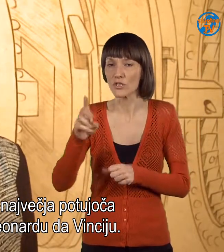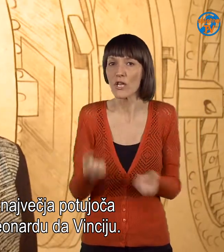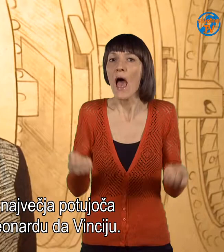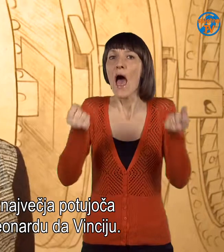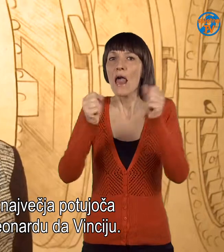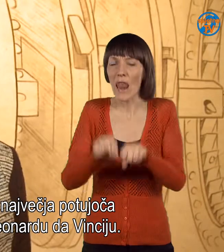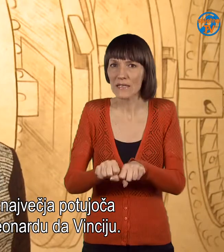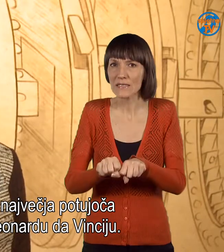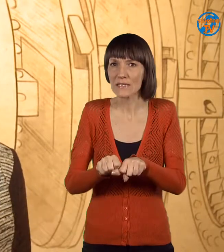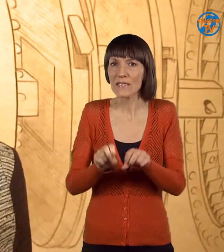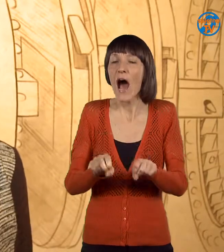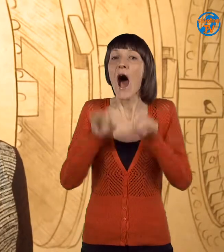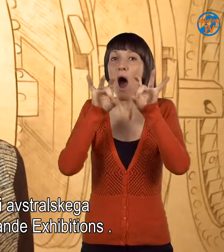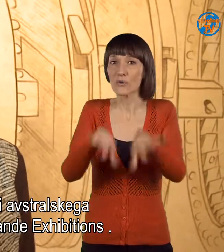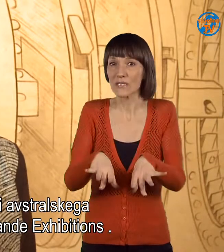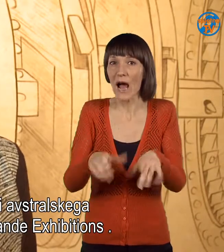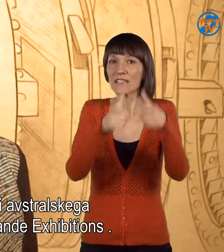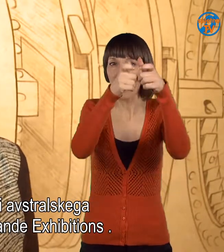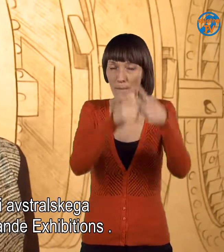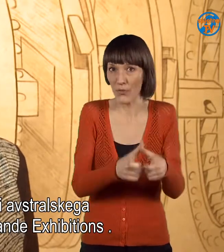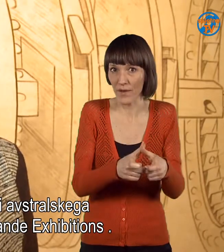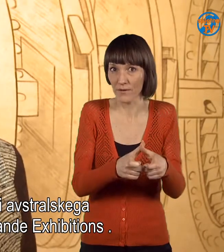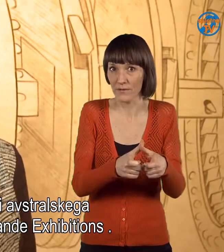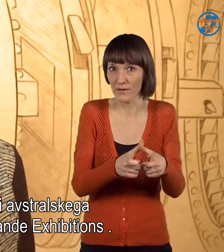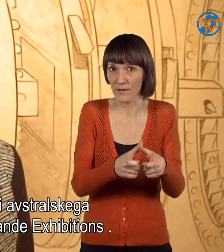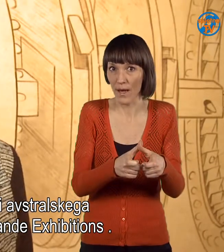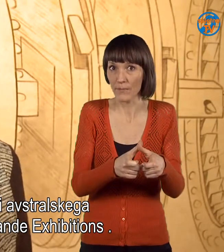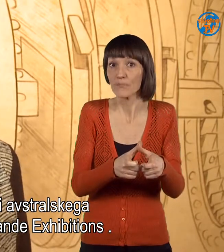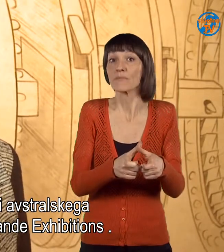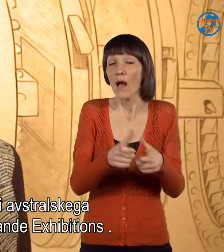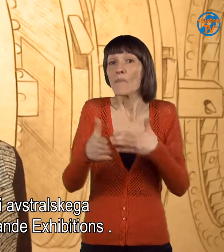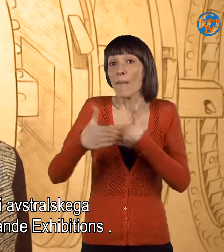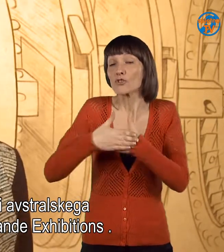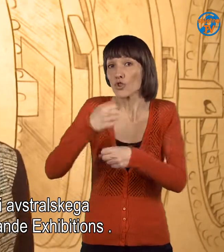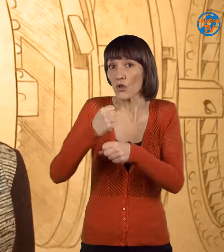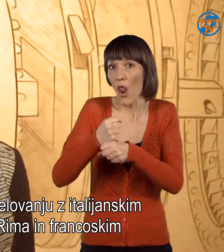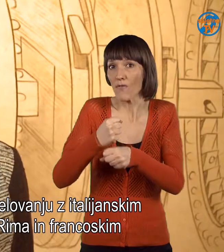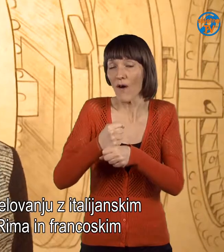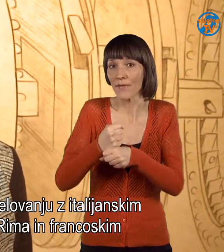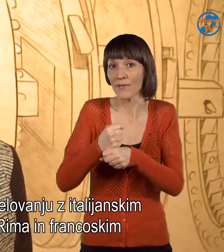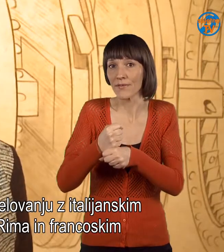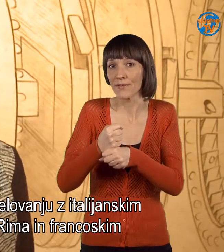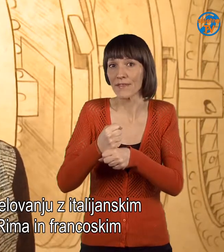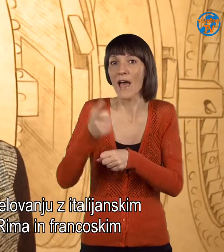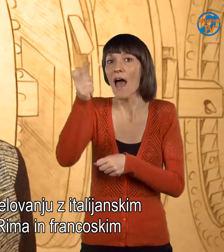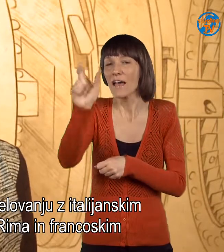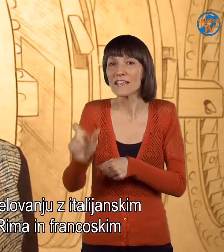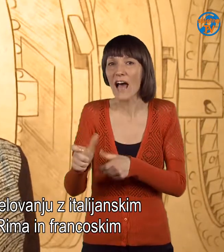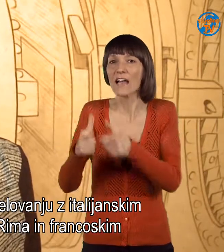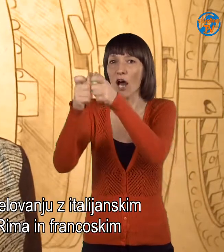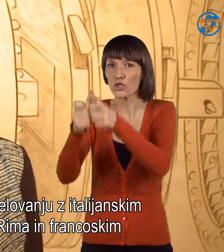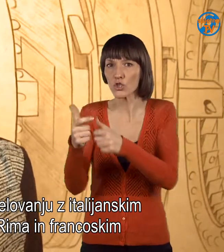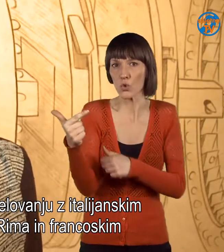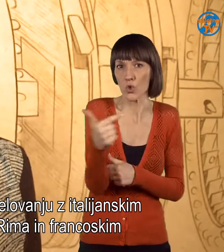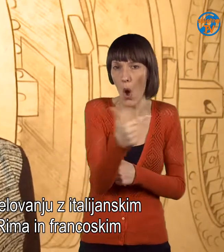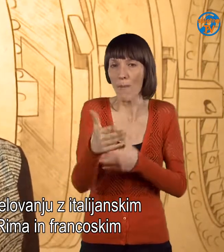avstralskega podjetja Grand Exhibitions. Nastala je pa v sodelovanju z italijanskimi inštitutom iz